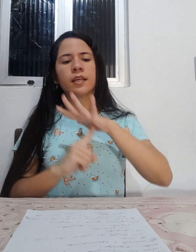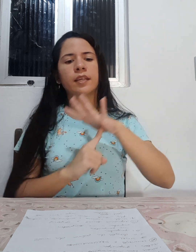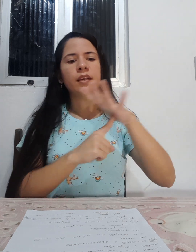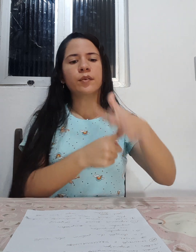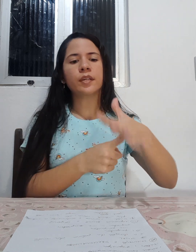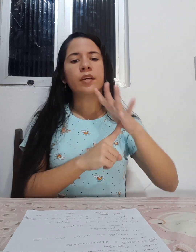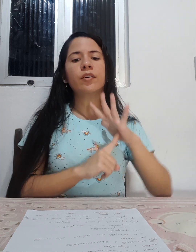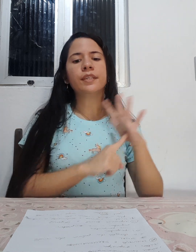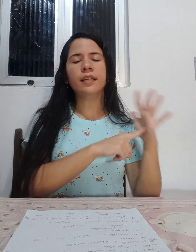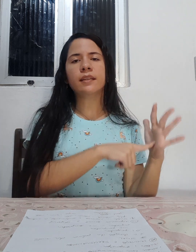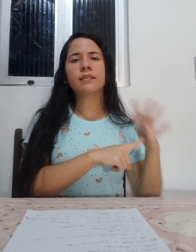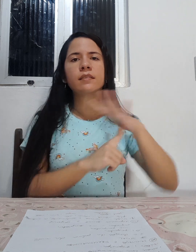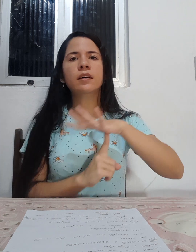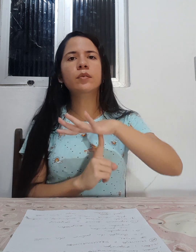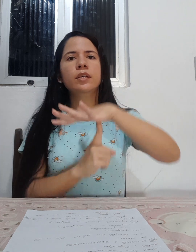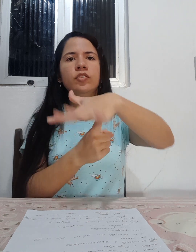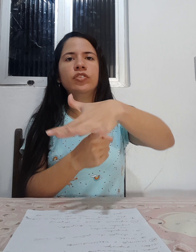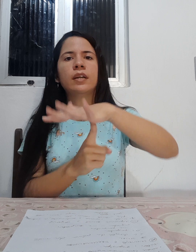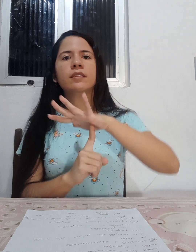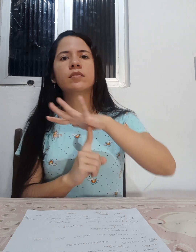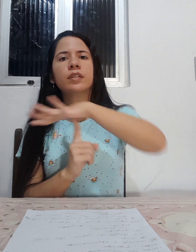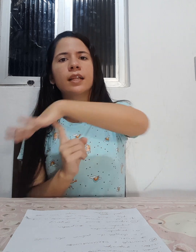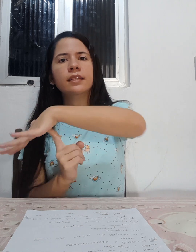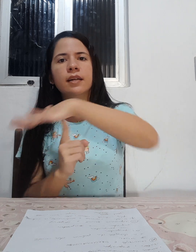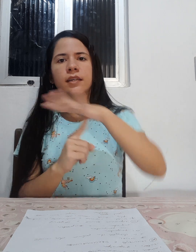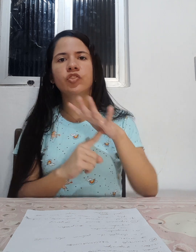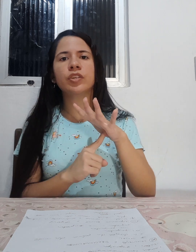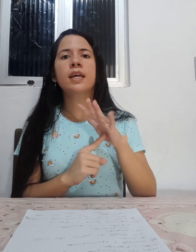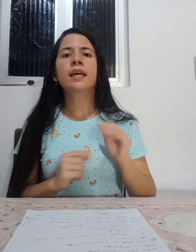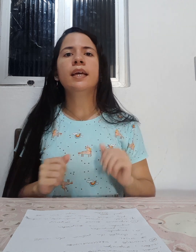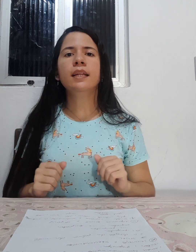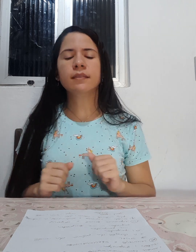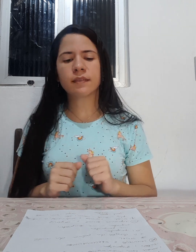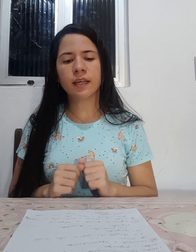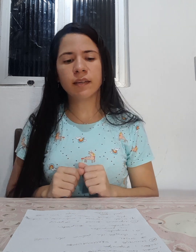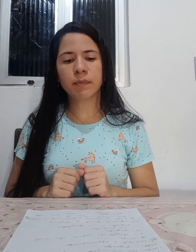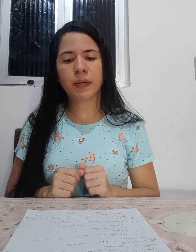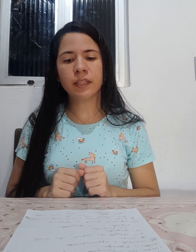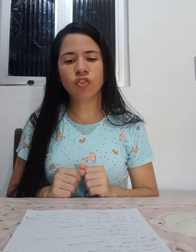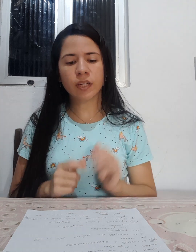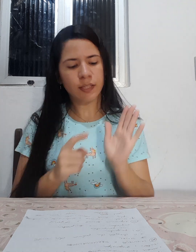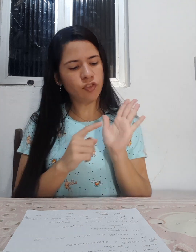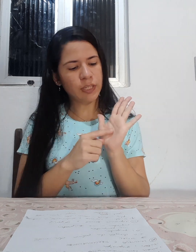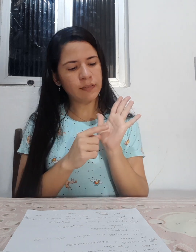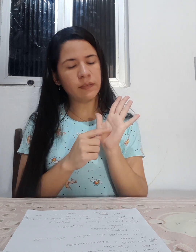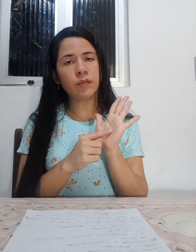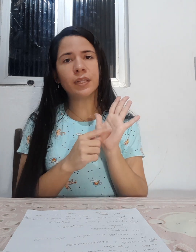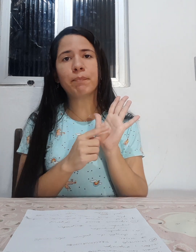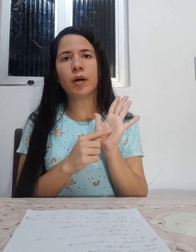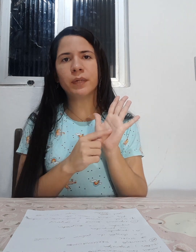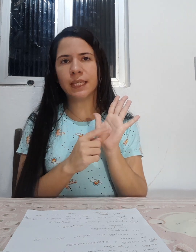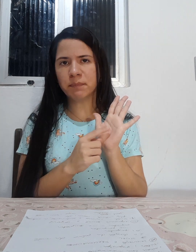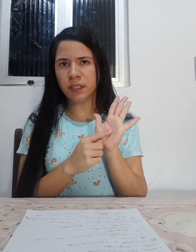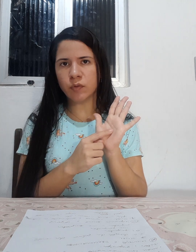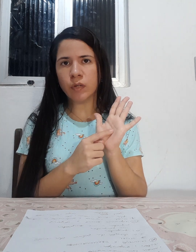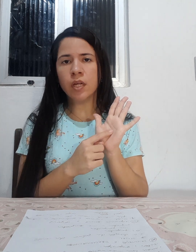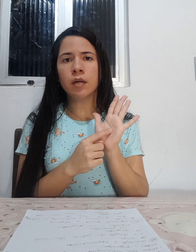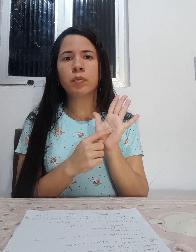que é o que? Orientação e direcionalidade. Ele serve para indicar a direção da palma da mão, pois